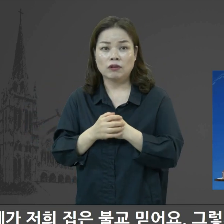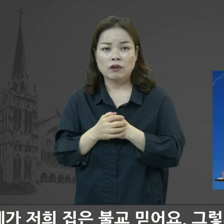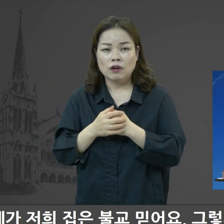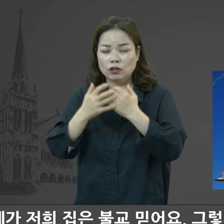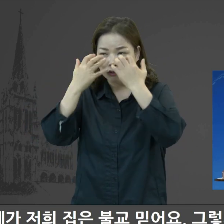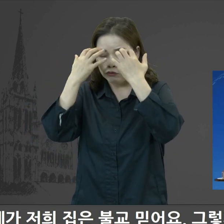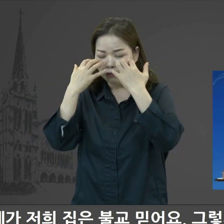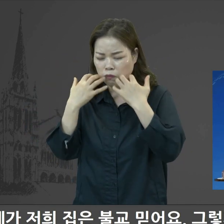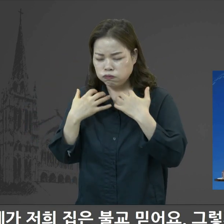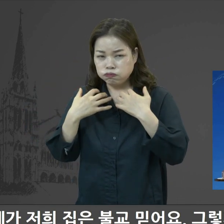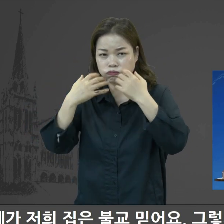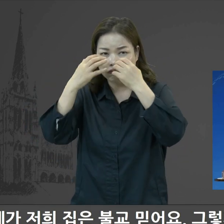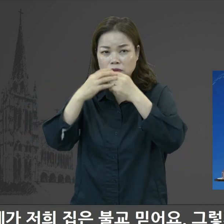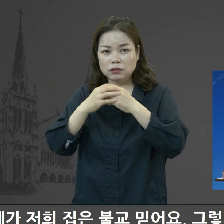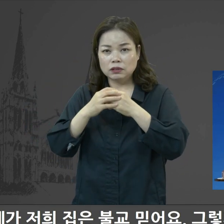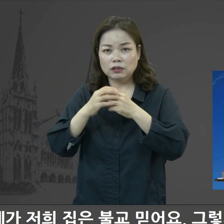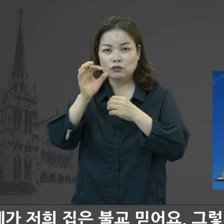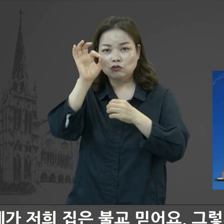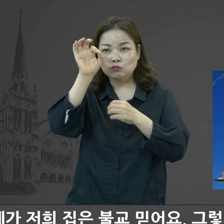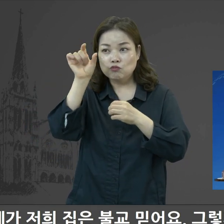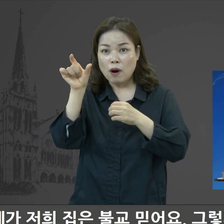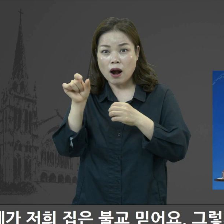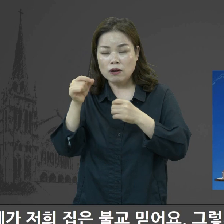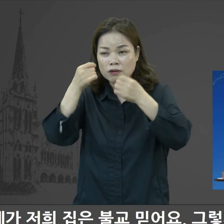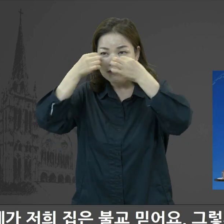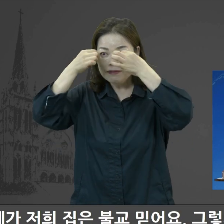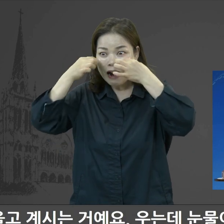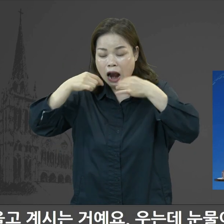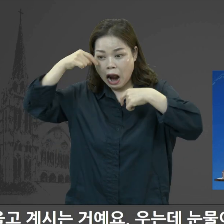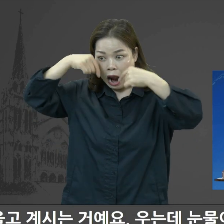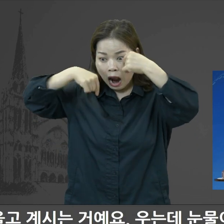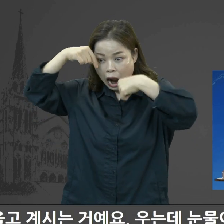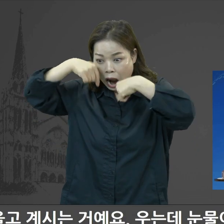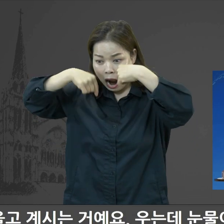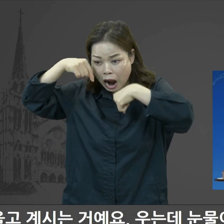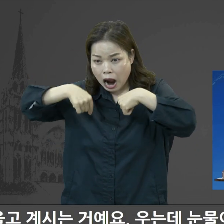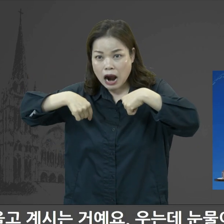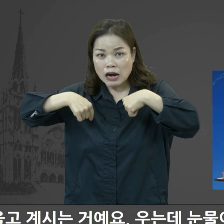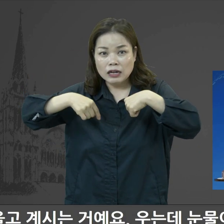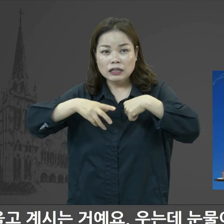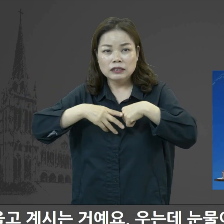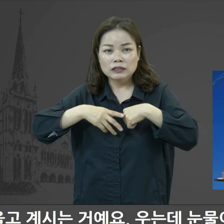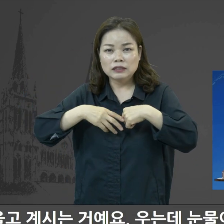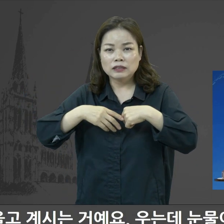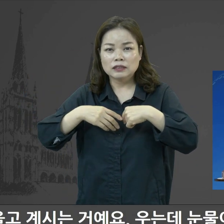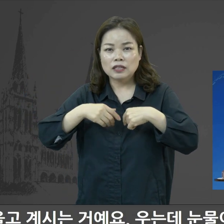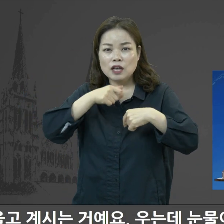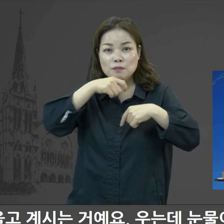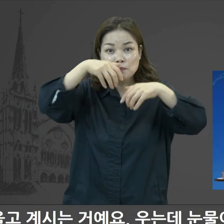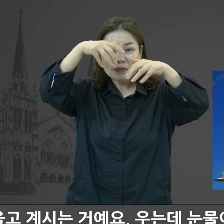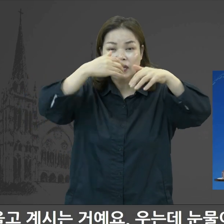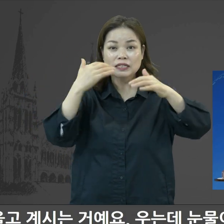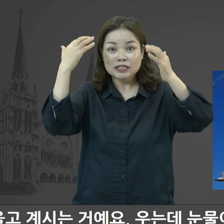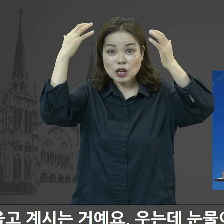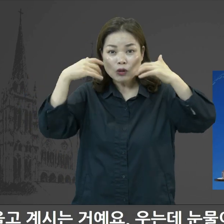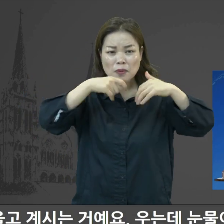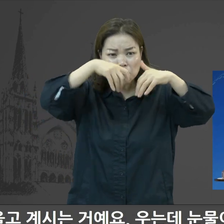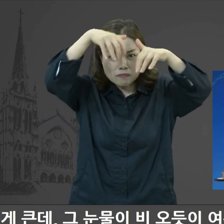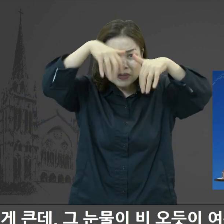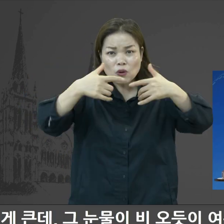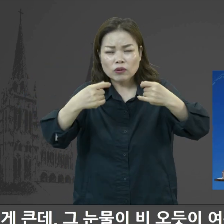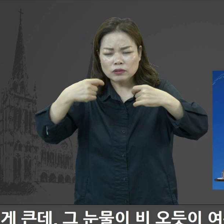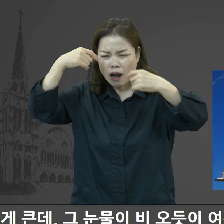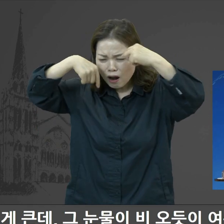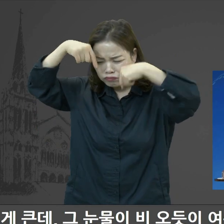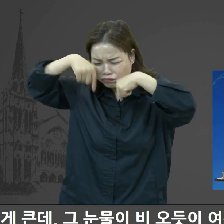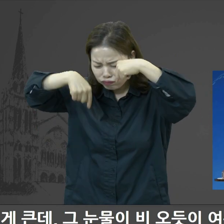막 눈물이요, 이렇게 커요. 눈물방울이 이렇게 큰데 그 눈물이 비 오듯이 여름에 장대 비 오는 것처럼